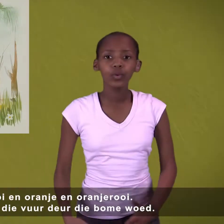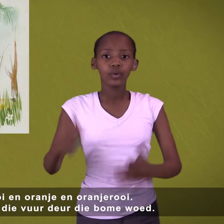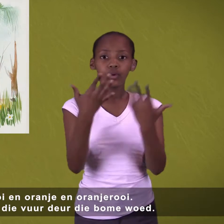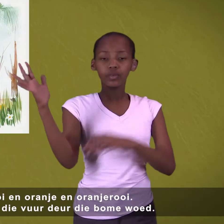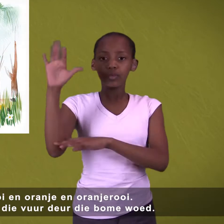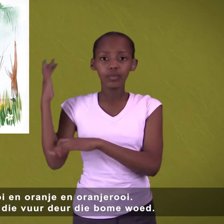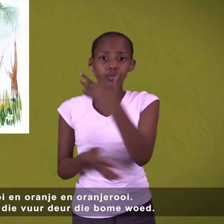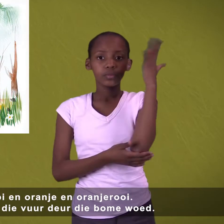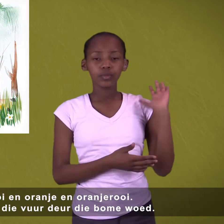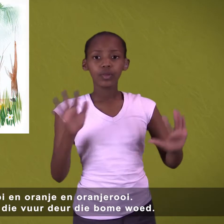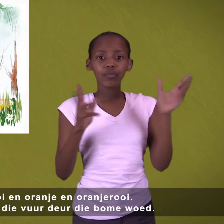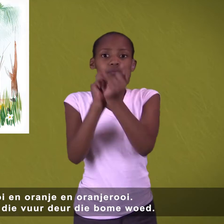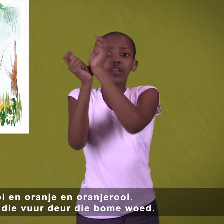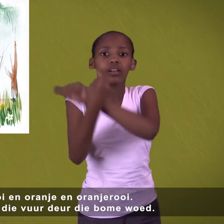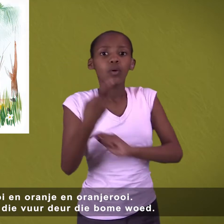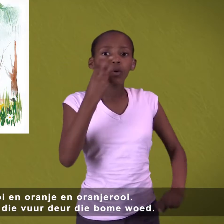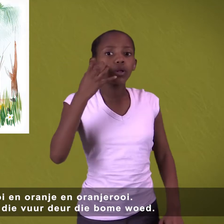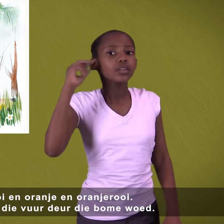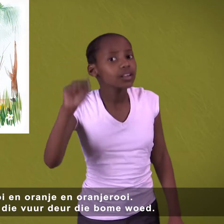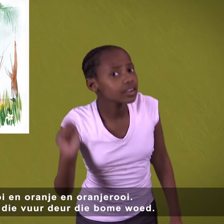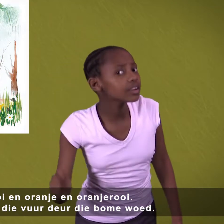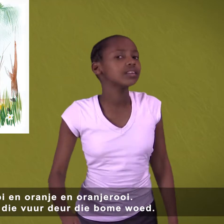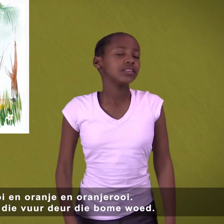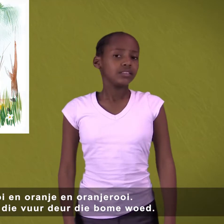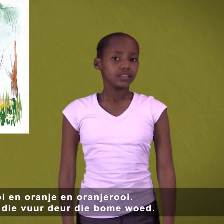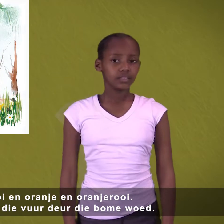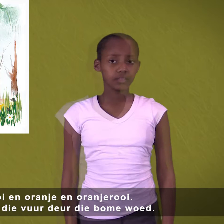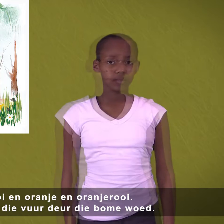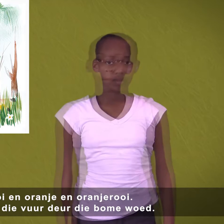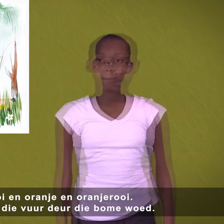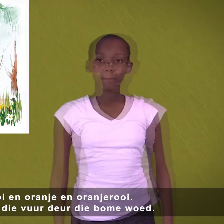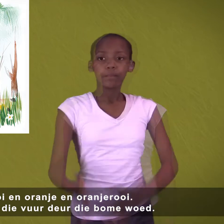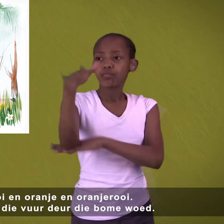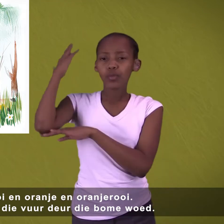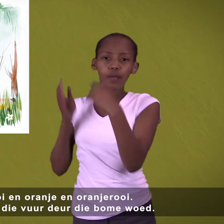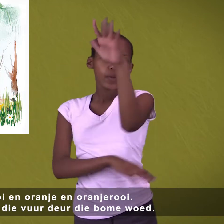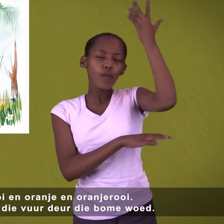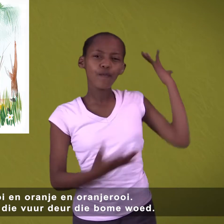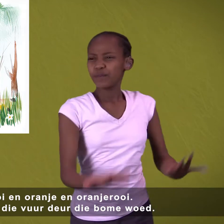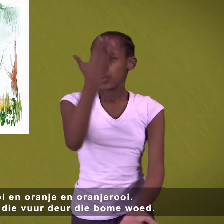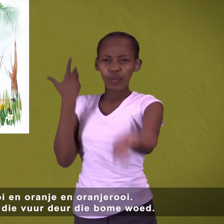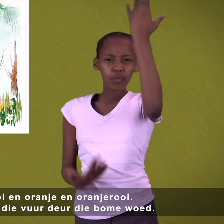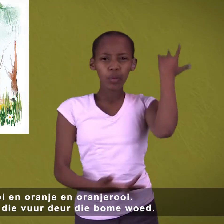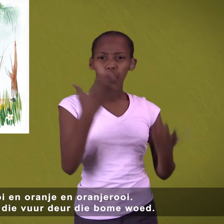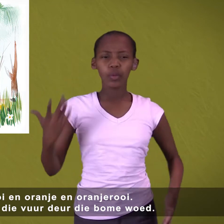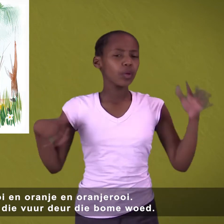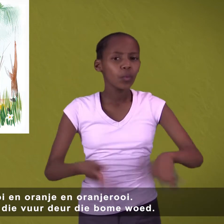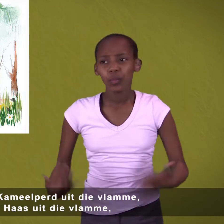Groenbos is rooi en oranje en oranje rooi. Vlamme kraak soos die vuur deur die bome woed. Klop,